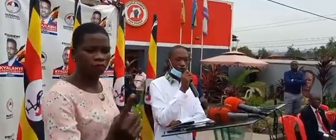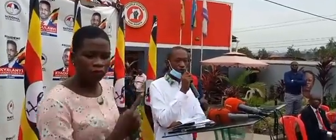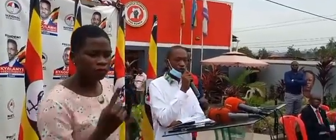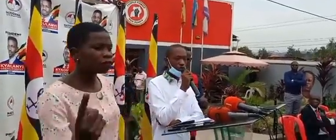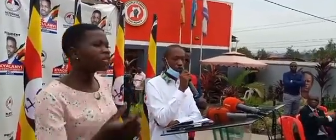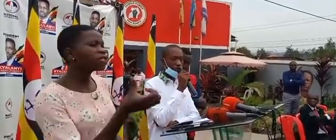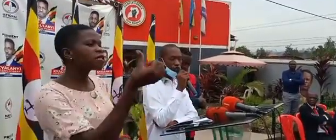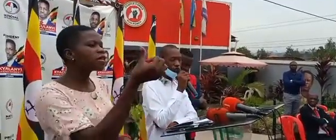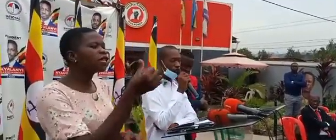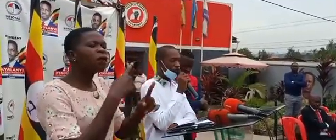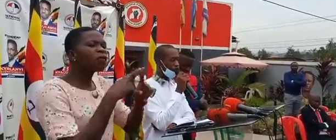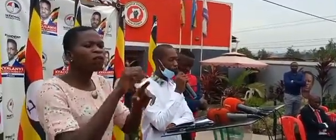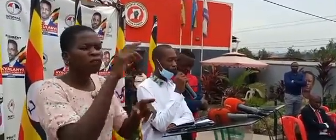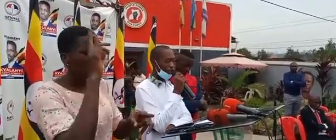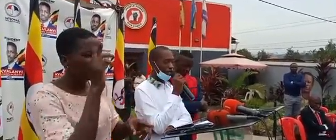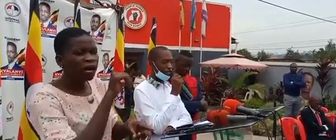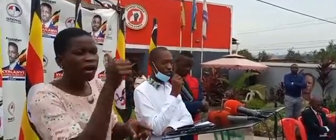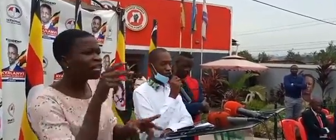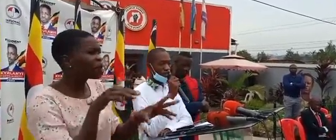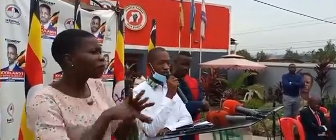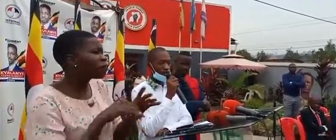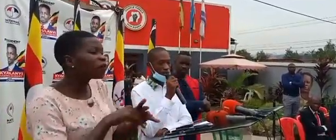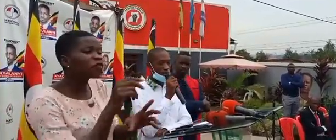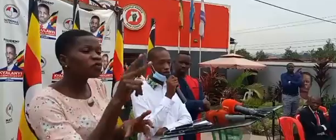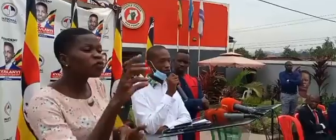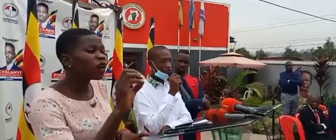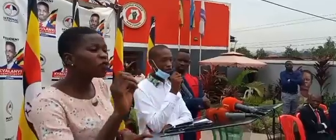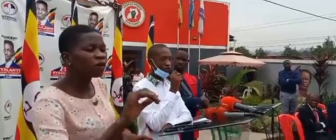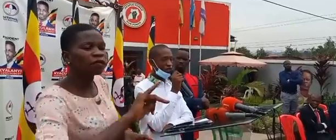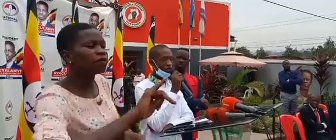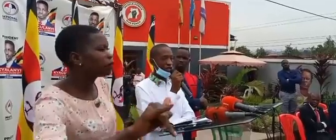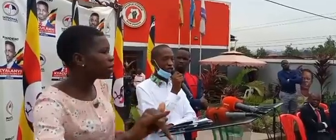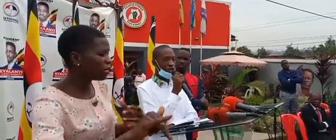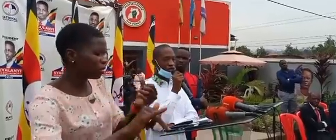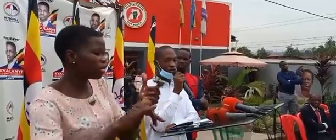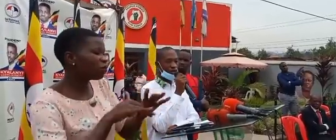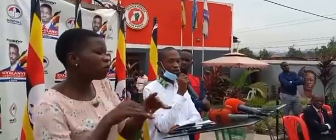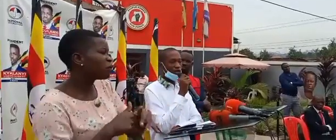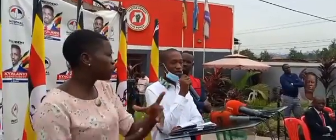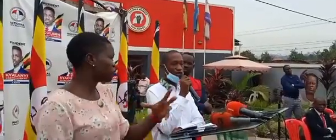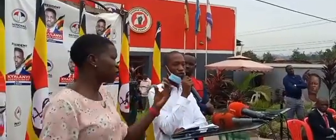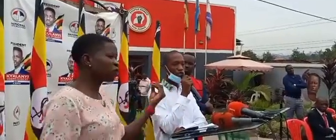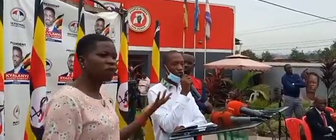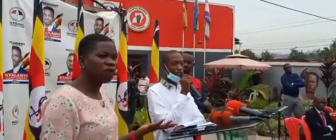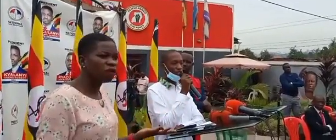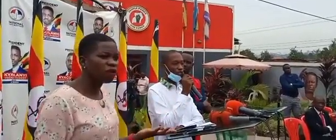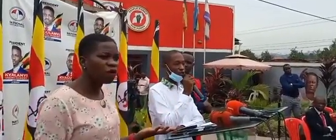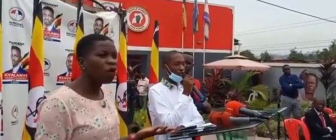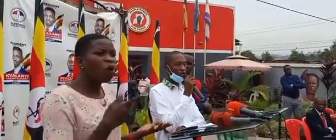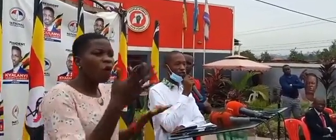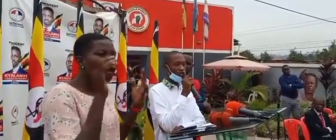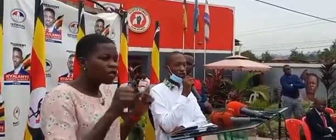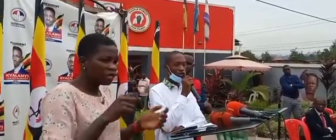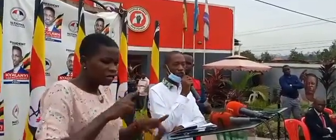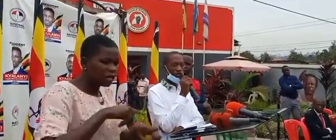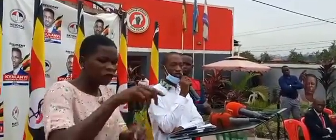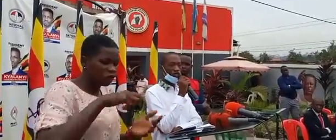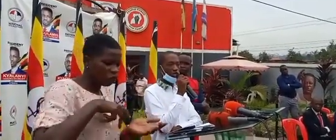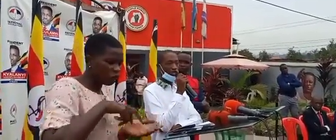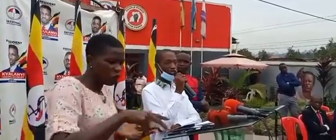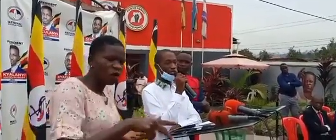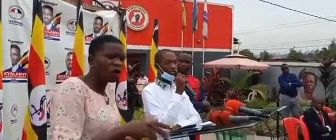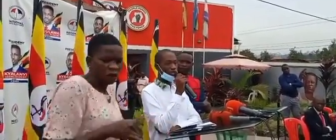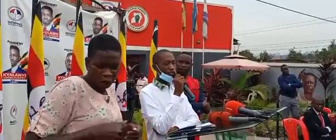obeeraawo nga mulina munno oba oli atambula ogenda okwesanga nga yeeyonoonedde olw'ensonga nti